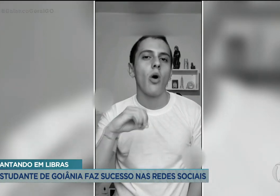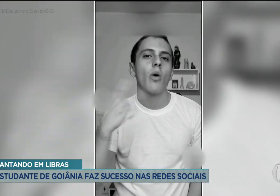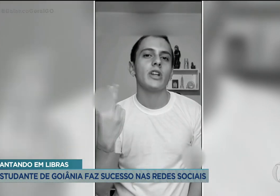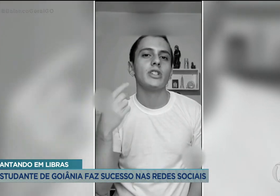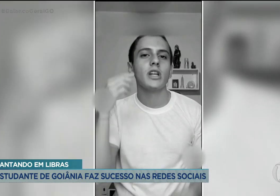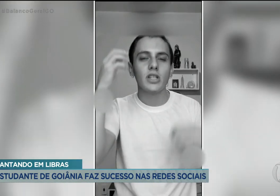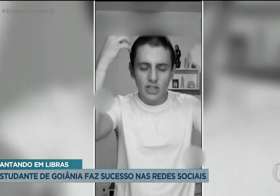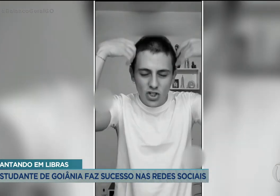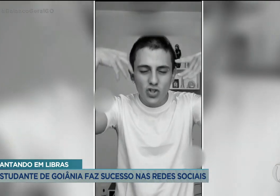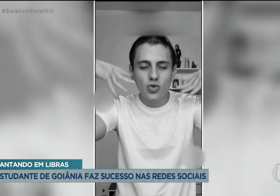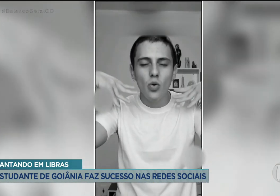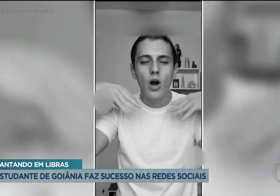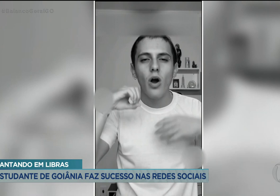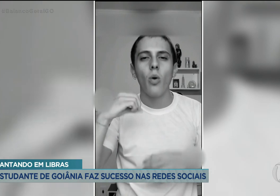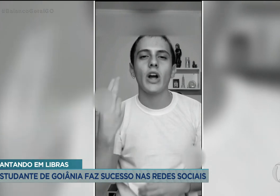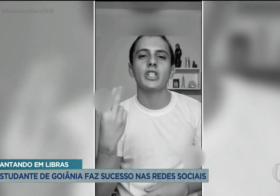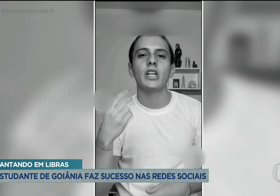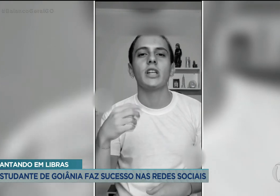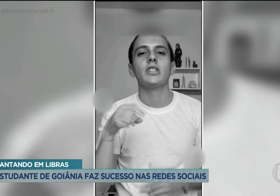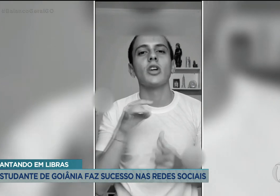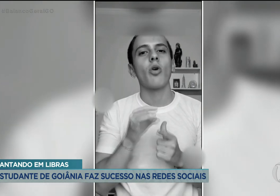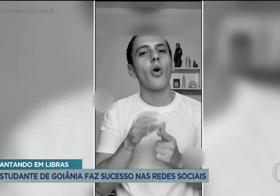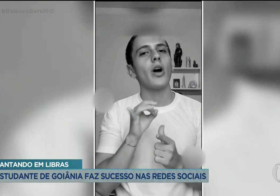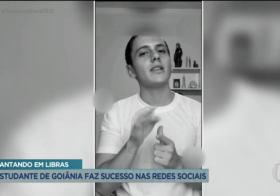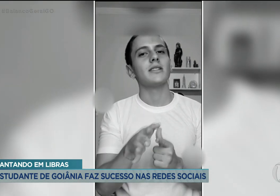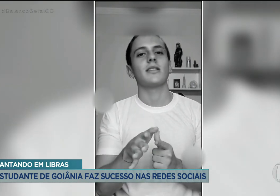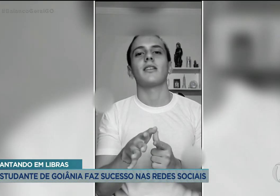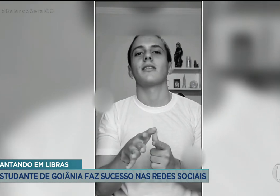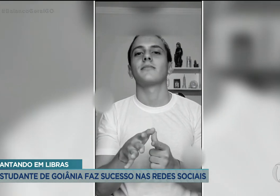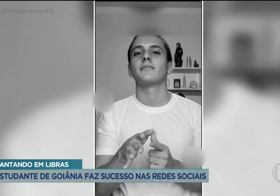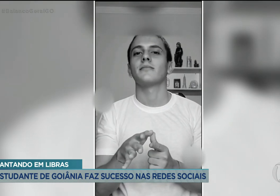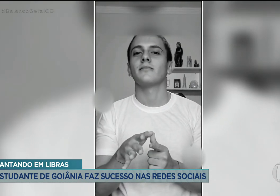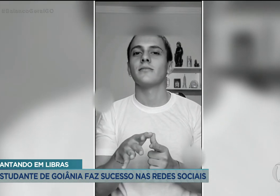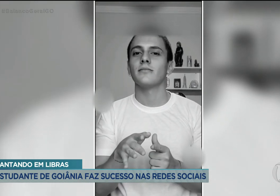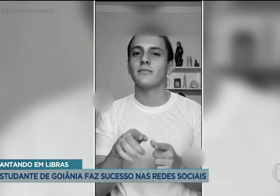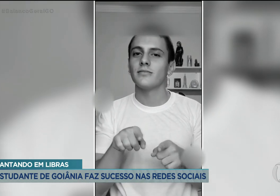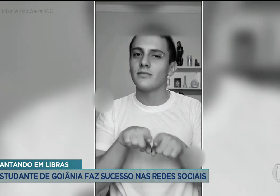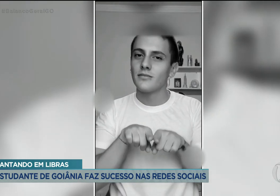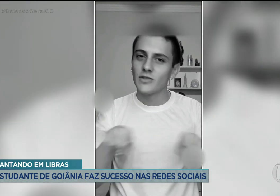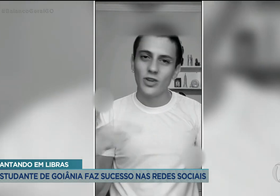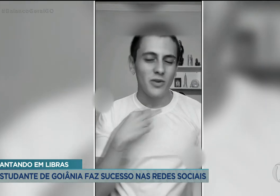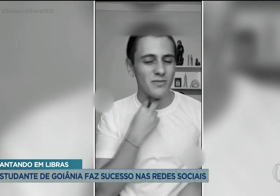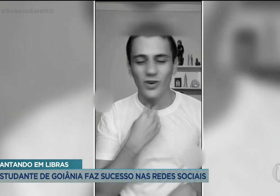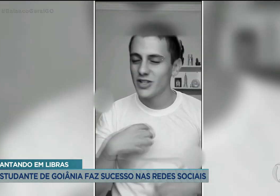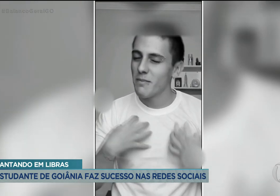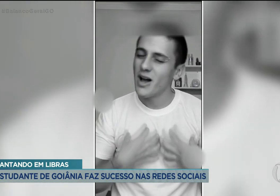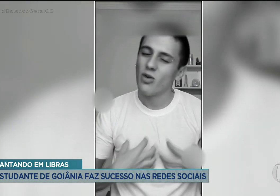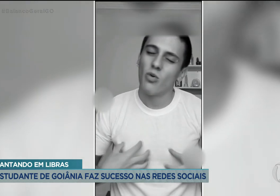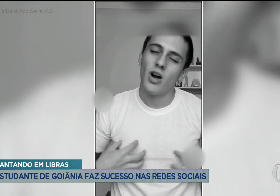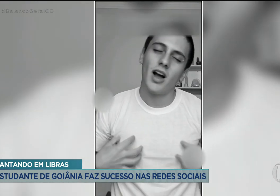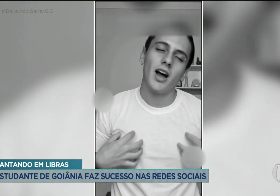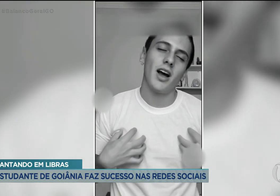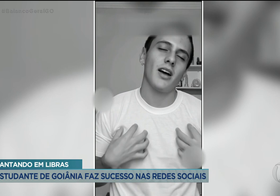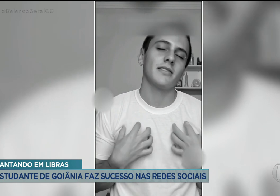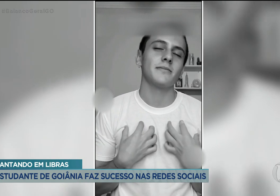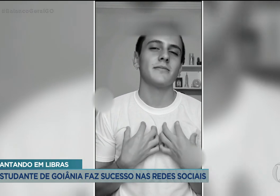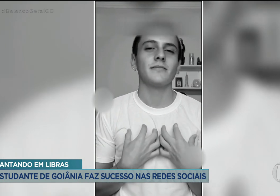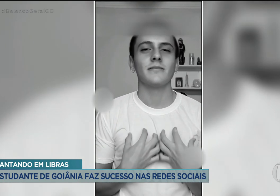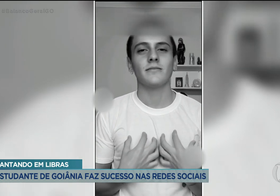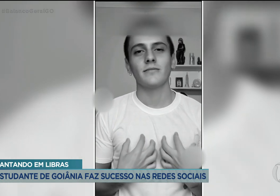nada Eu simplesmente fiz, só que as pessoas gostaram muito A cantora comentou, falou lindo, achou que foi lindo Compartilhou, meus amigos todos Foi